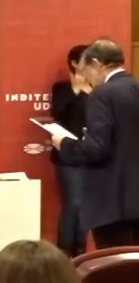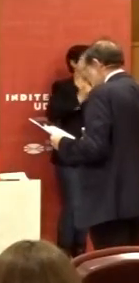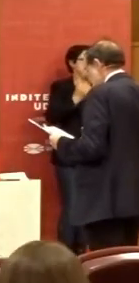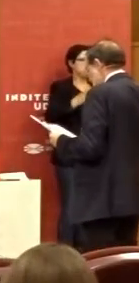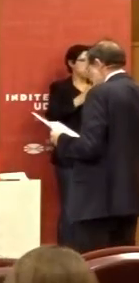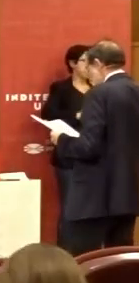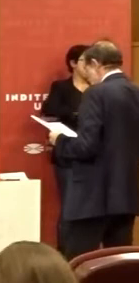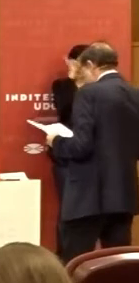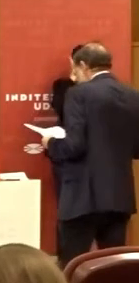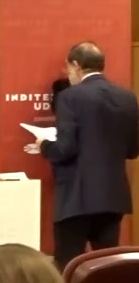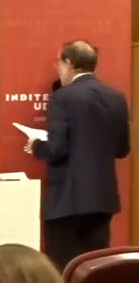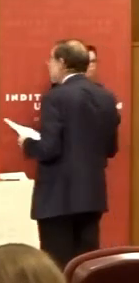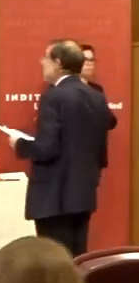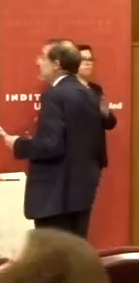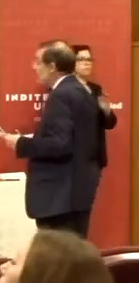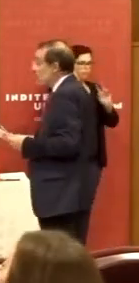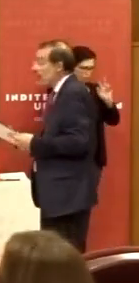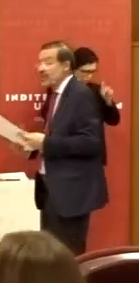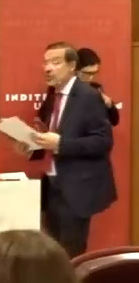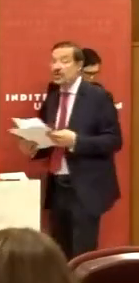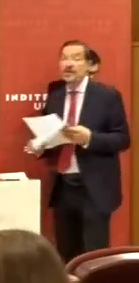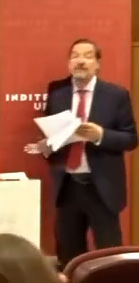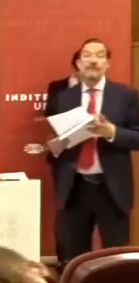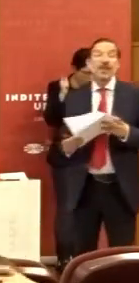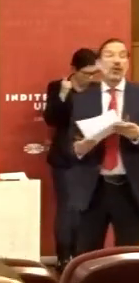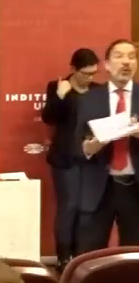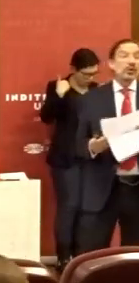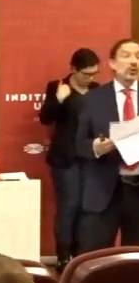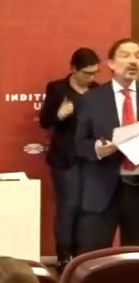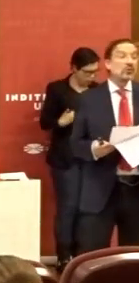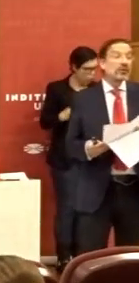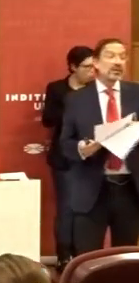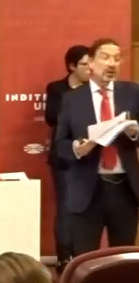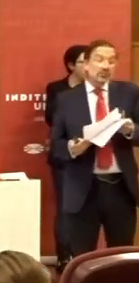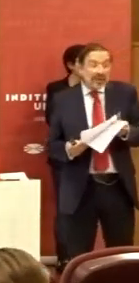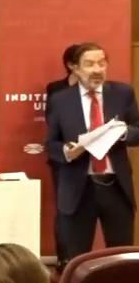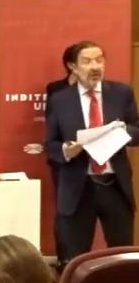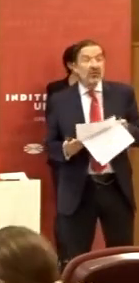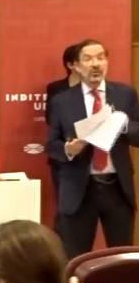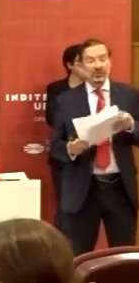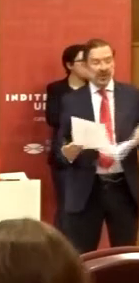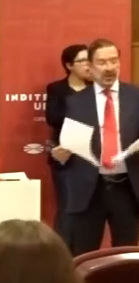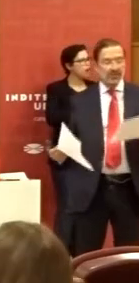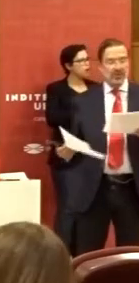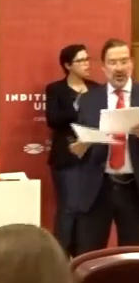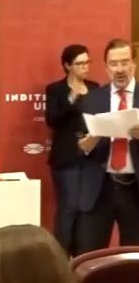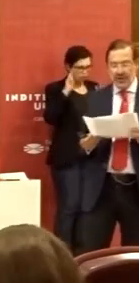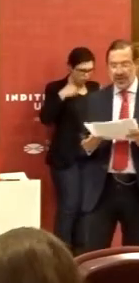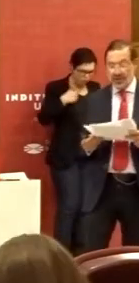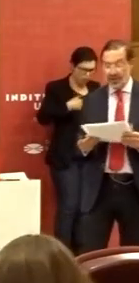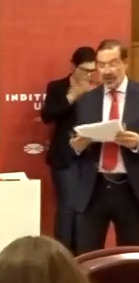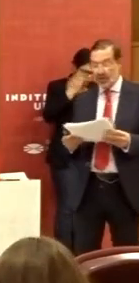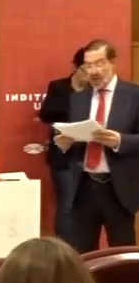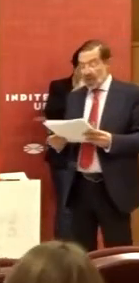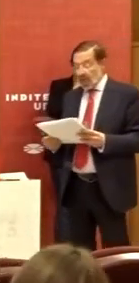habilidades sociales, ¿no? Y comienzan a verse a sí mismos como personas, como estudiantes universitarios, más que como personas